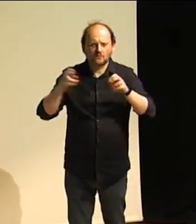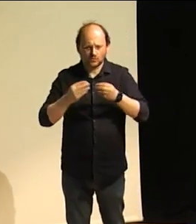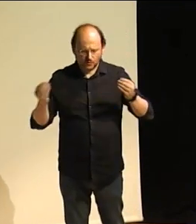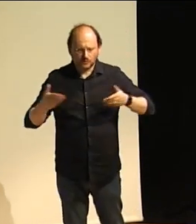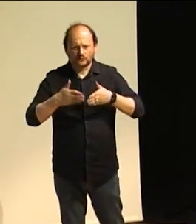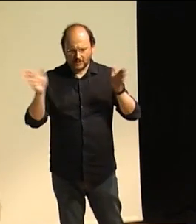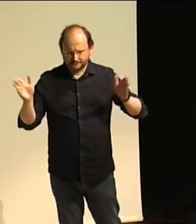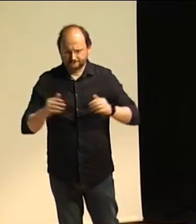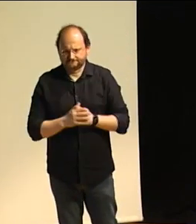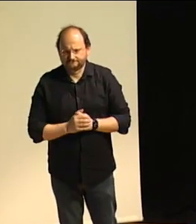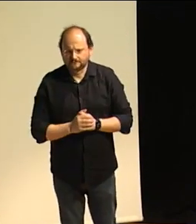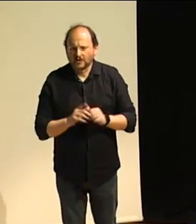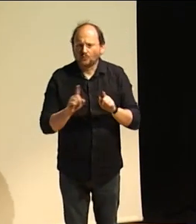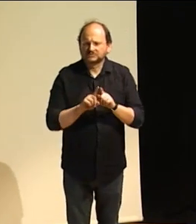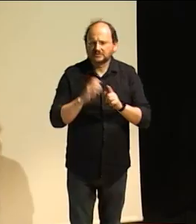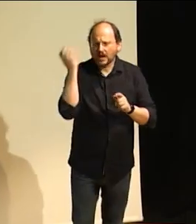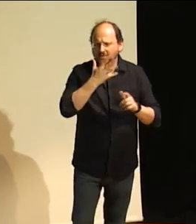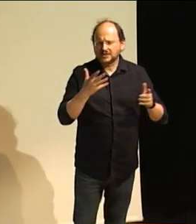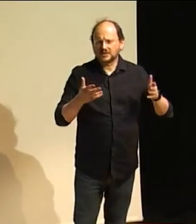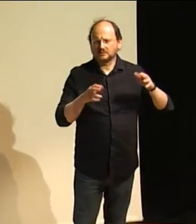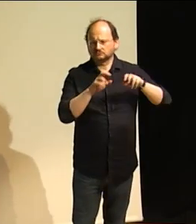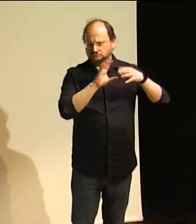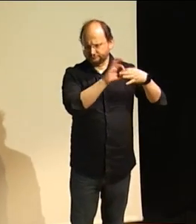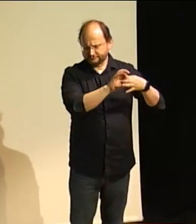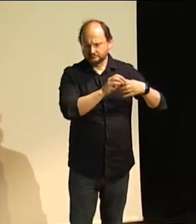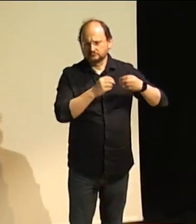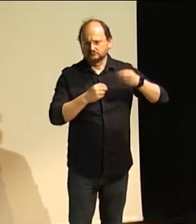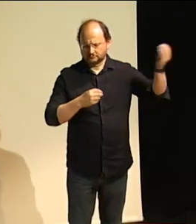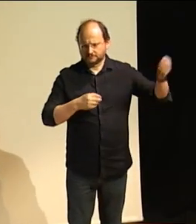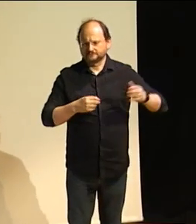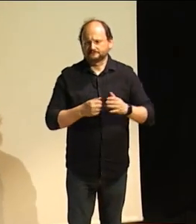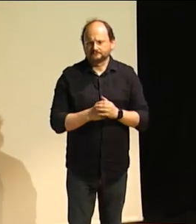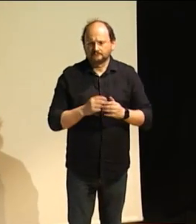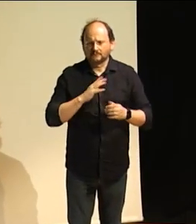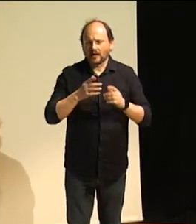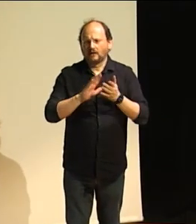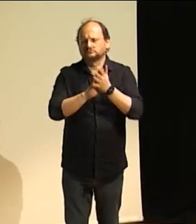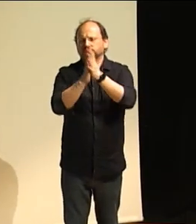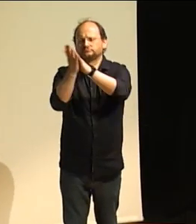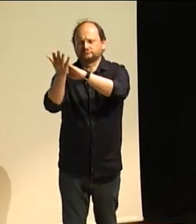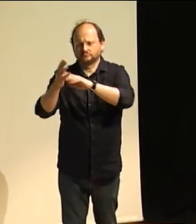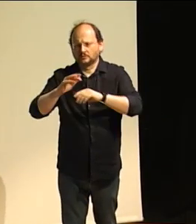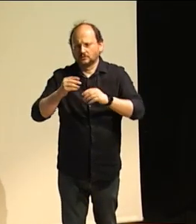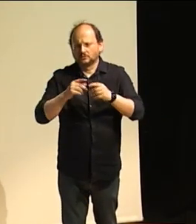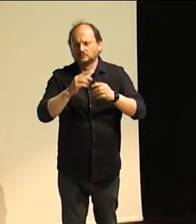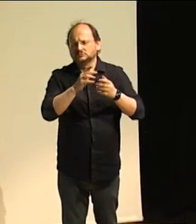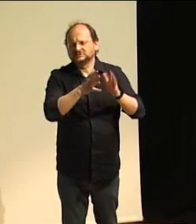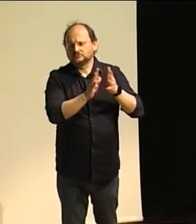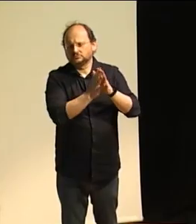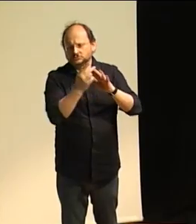que maintenant, le monde est ouvert. Et est-ce qu'il y a des choses qui sont passées en Europe? Est-ce qu'il y a des choses qui se passent aux États-Unis? Est-ce qu'il y a des